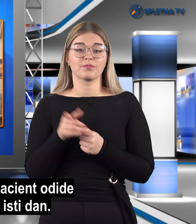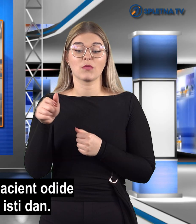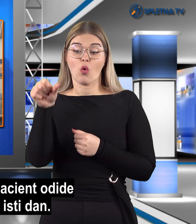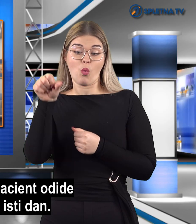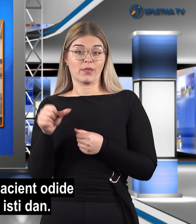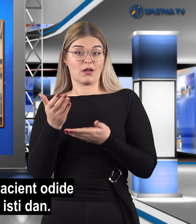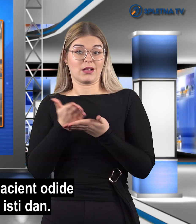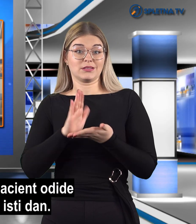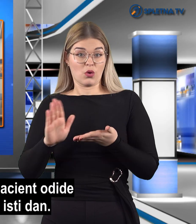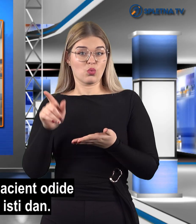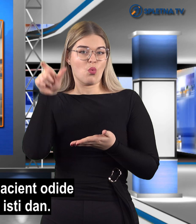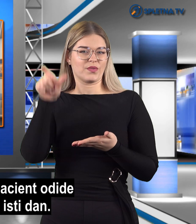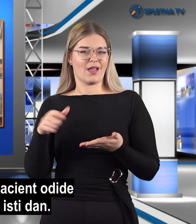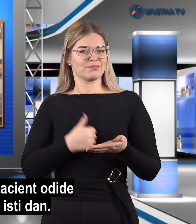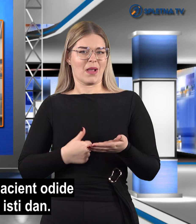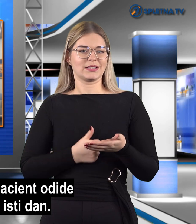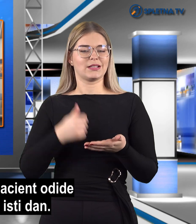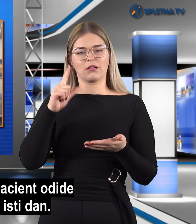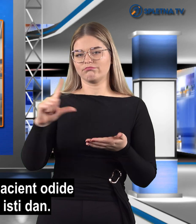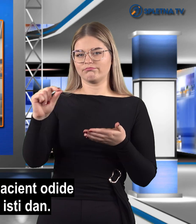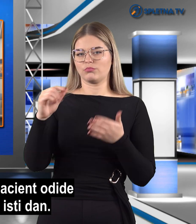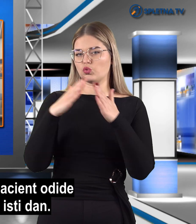Po operaciji pacient odide domov še isti dan.